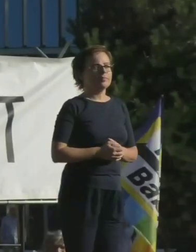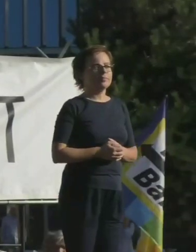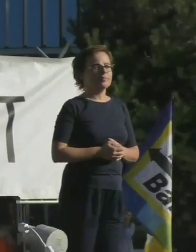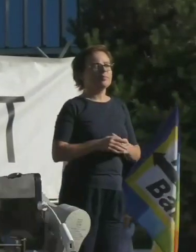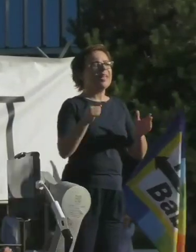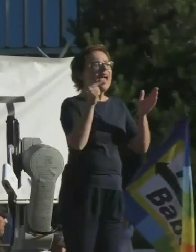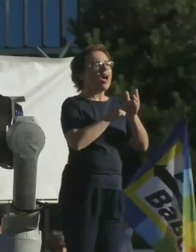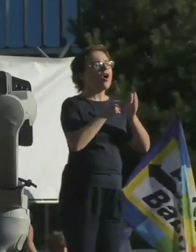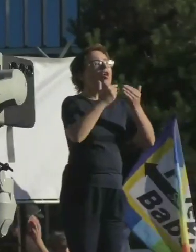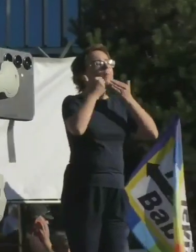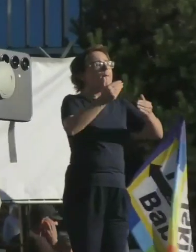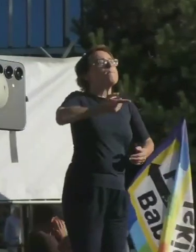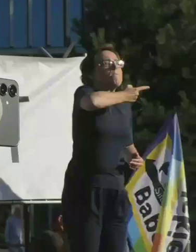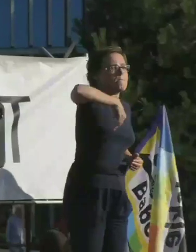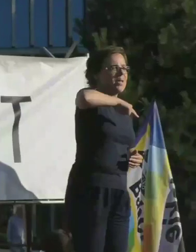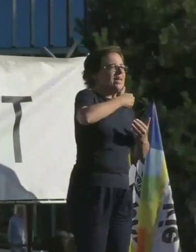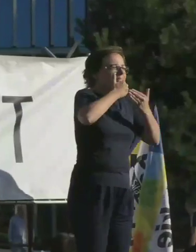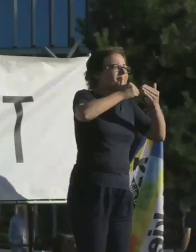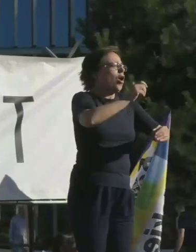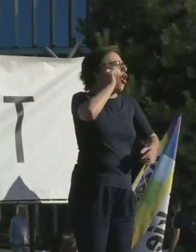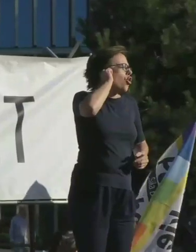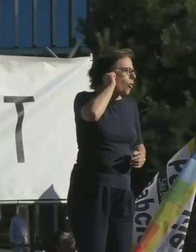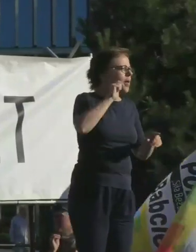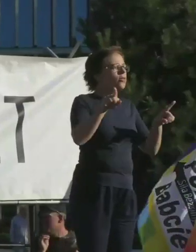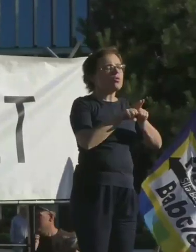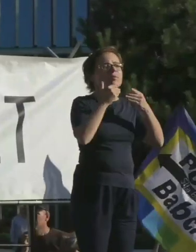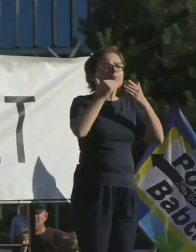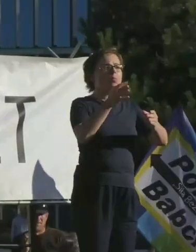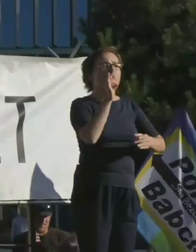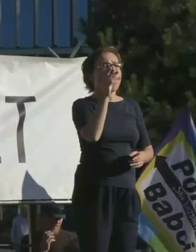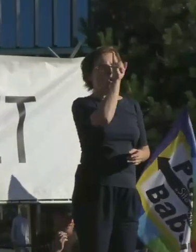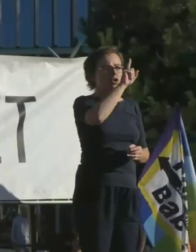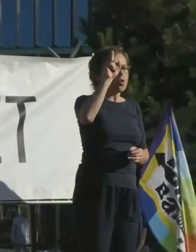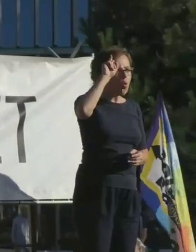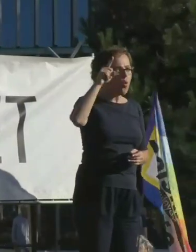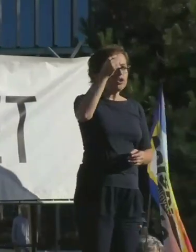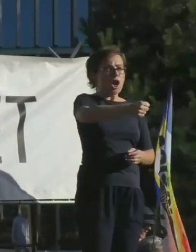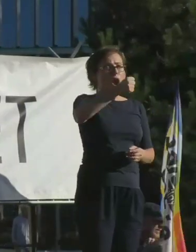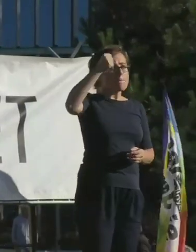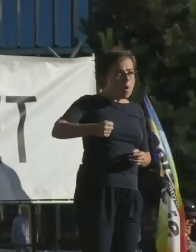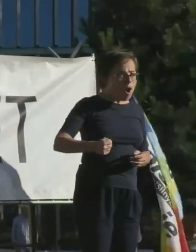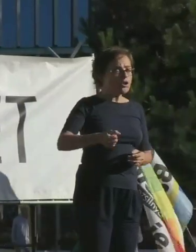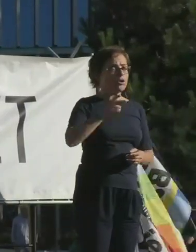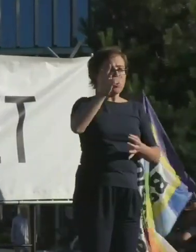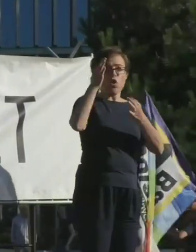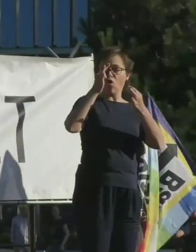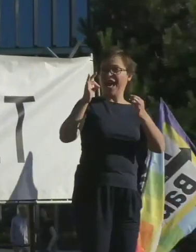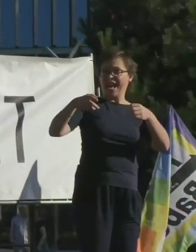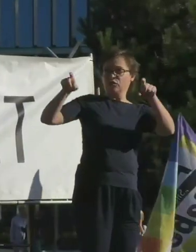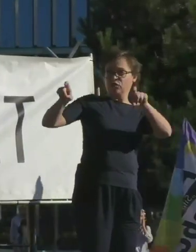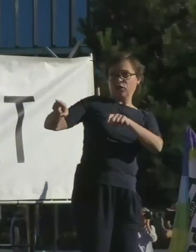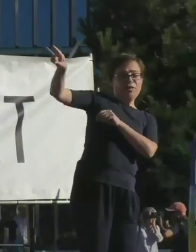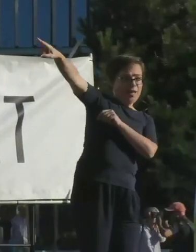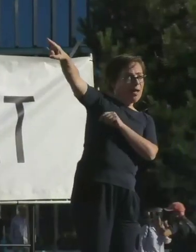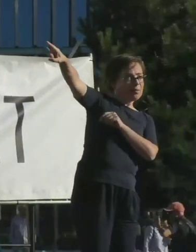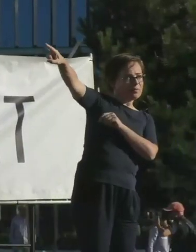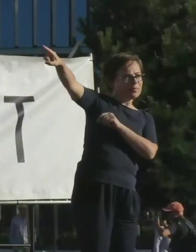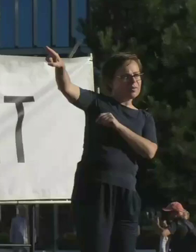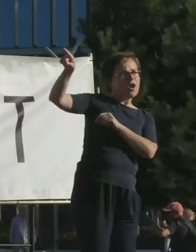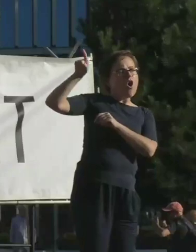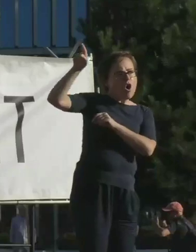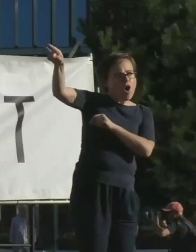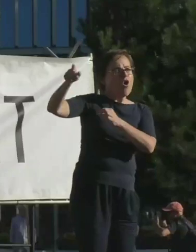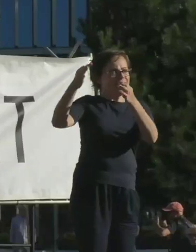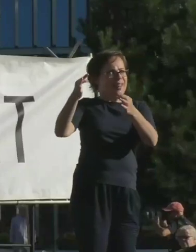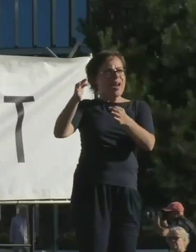To dzięki nam, to dzięki kobietom i młodym ludziom, posłowie i posłanki, którzy teraz siedzą w tych ławach, mają